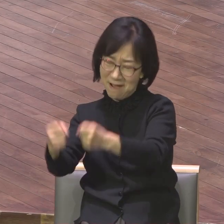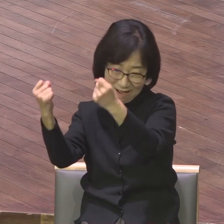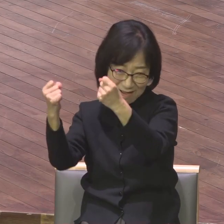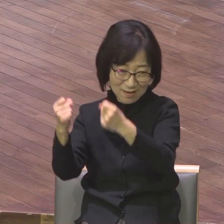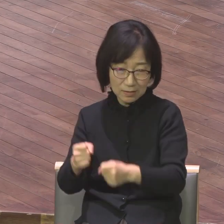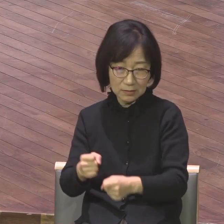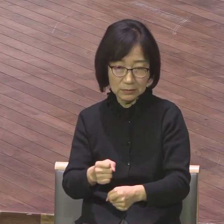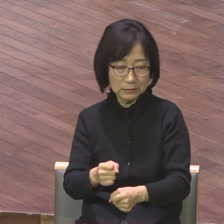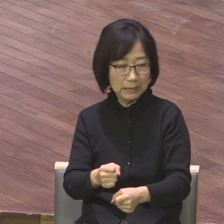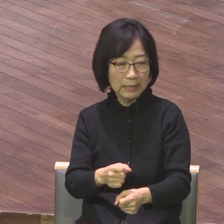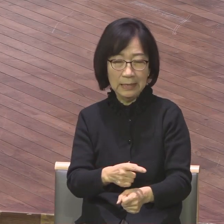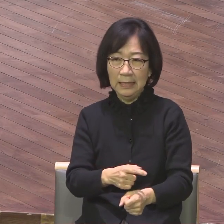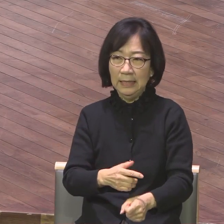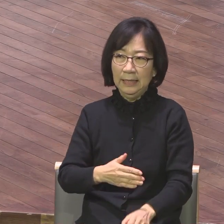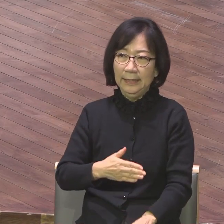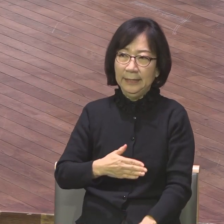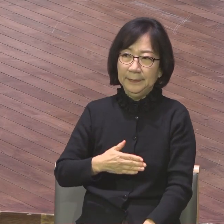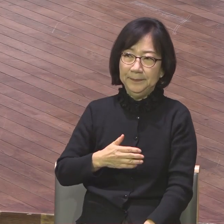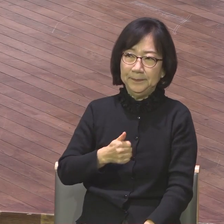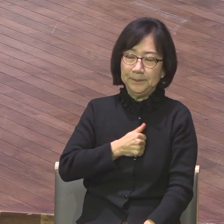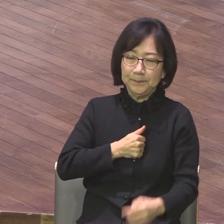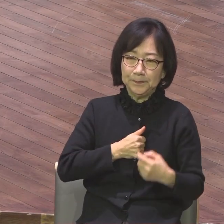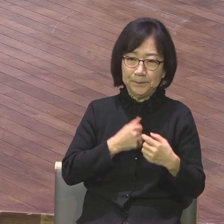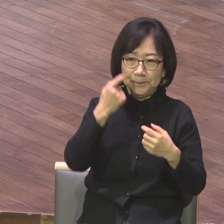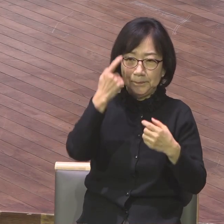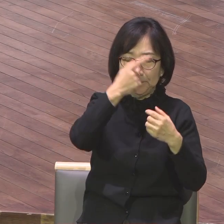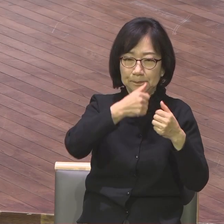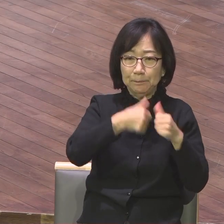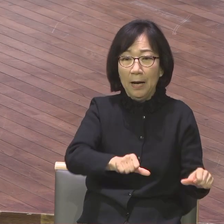마지막 남은 자존심을 짓밟아버리는